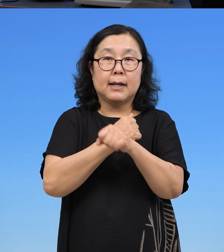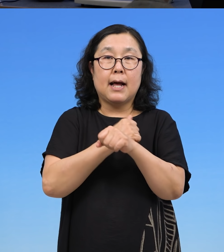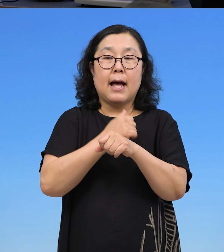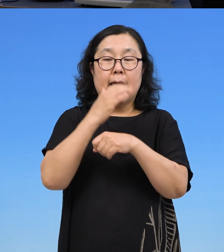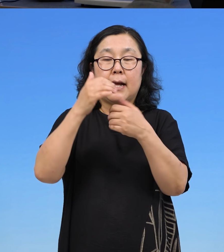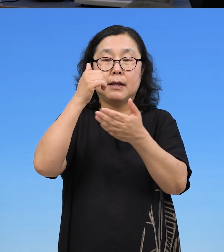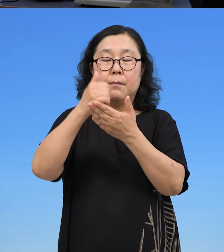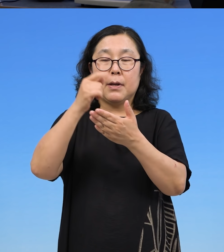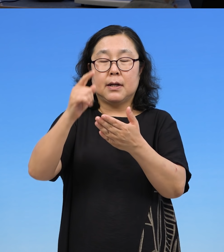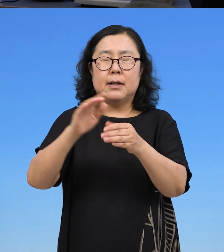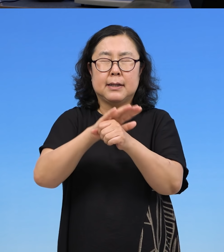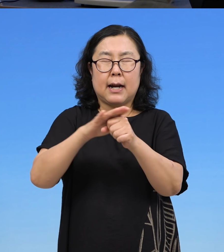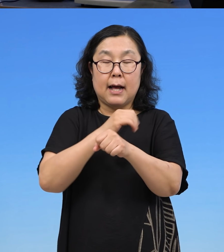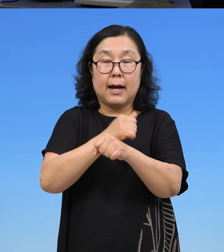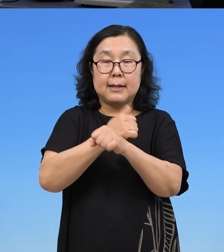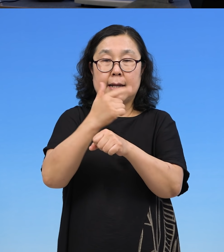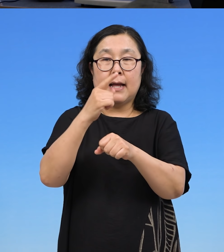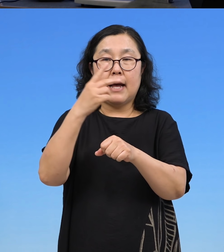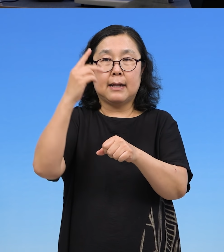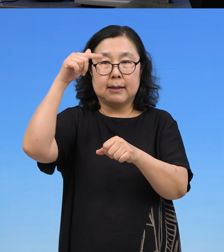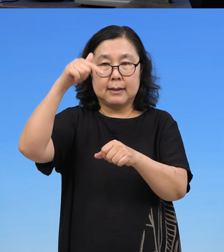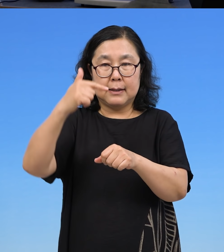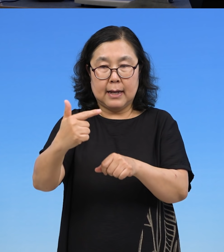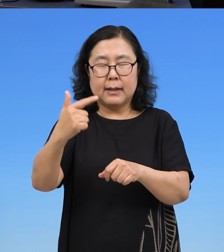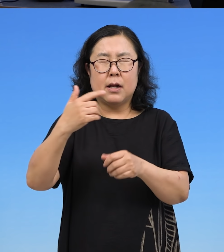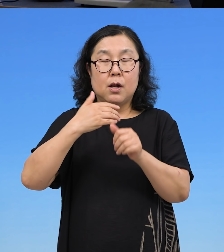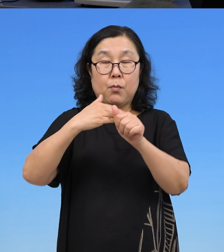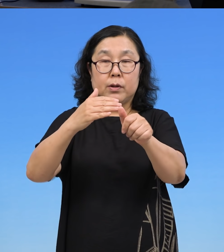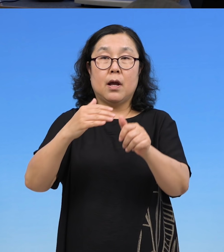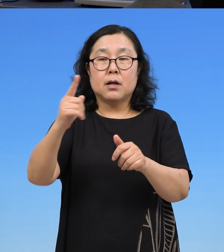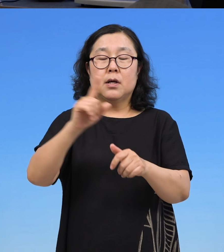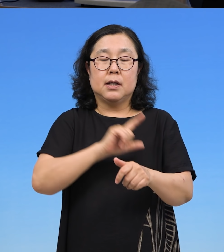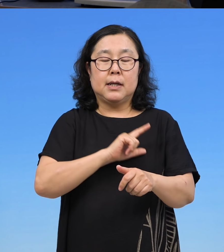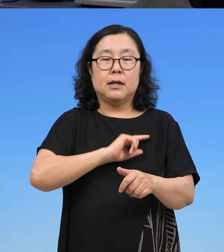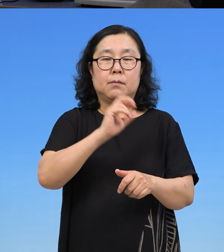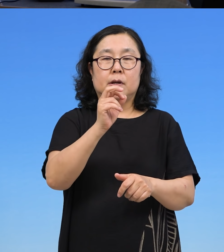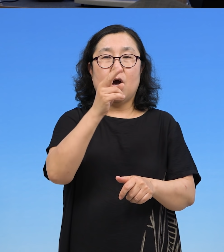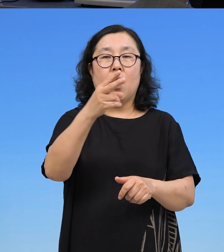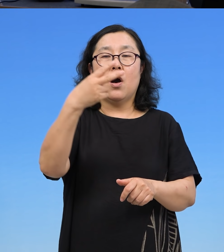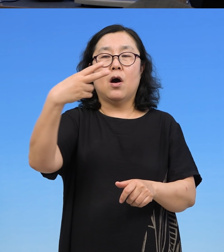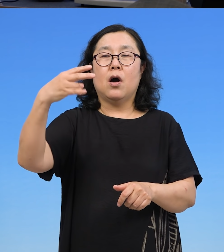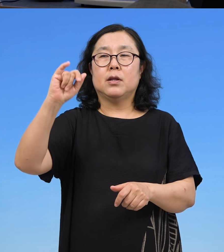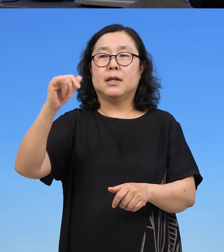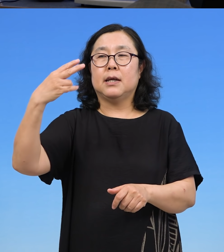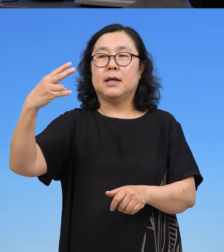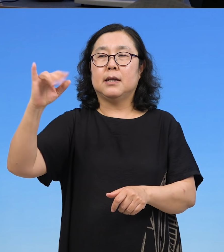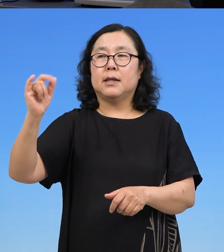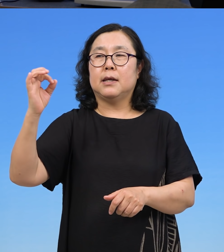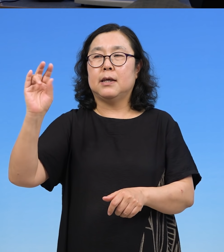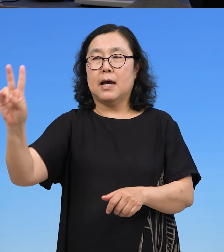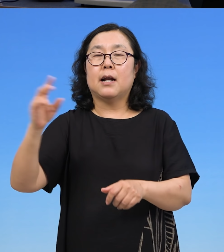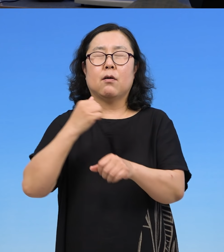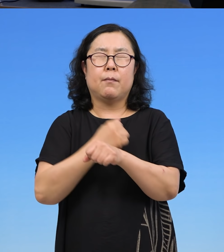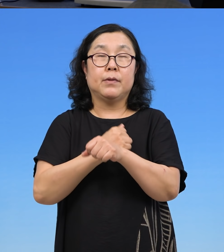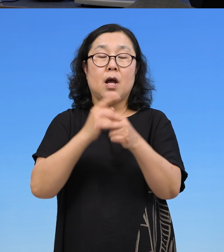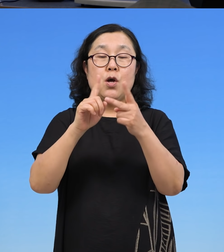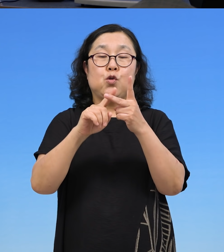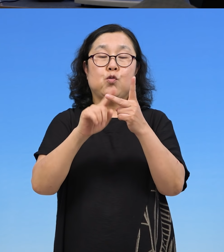보세요 여호와께서 그를 사랑하사 선지자 나단을 보내 그의 이름을 여디디아라 하시니 두 번째 이름이